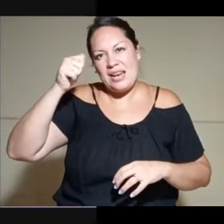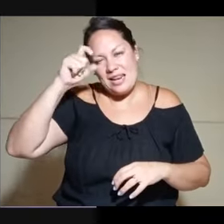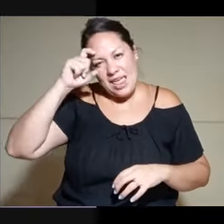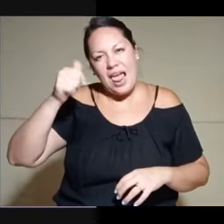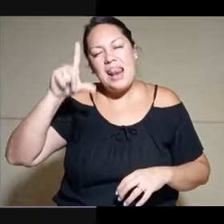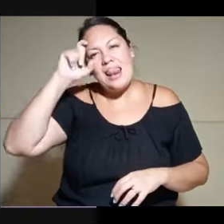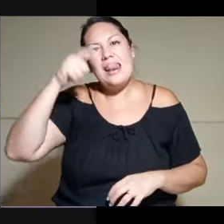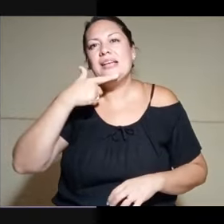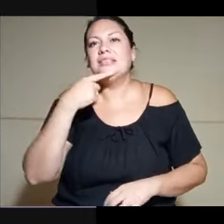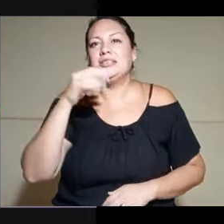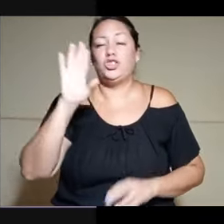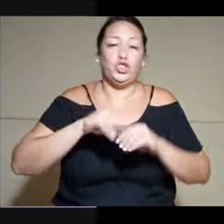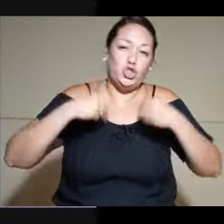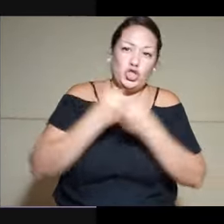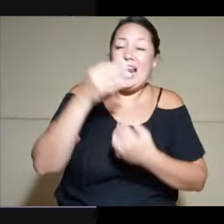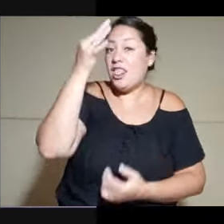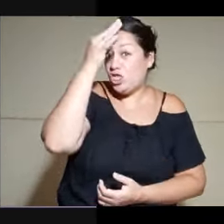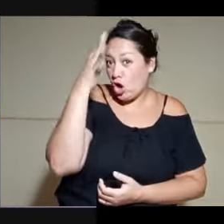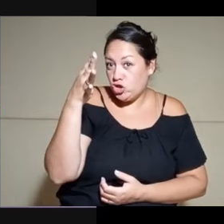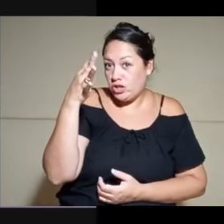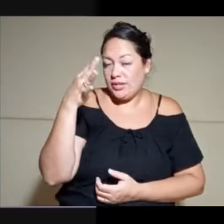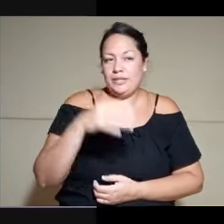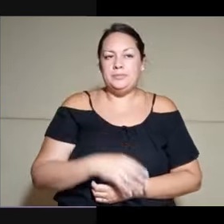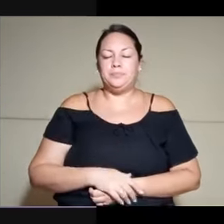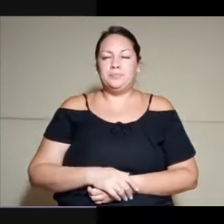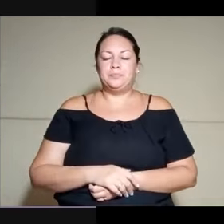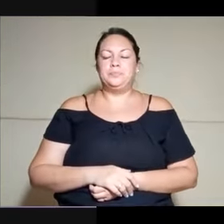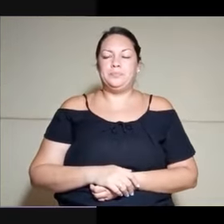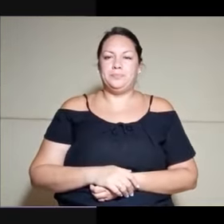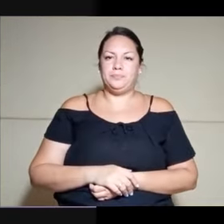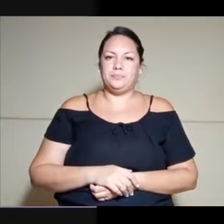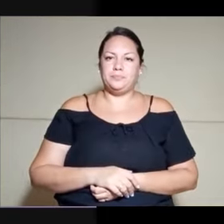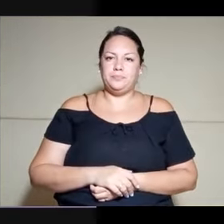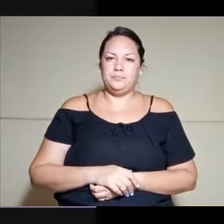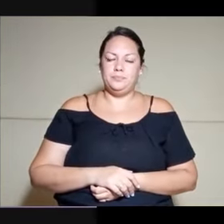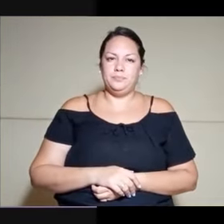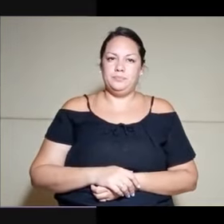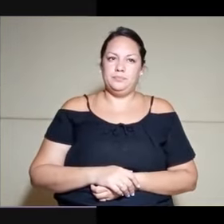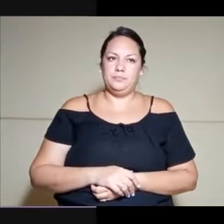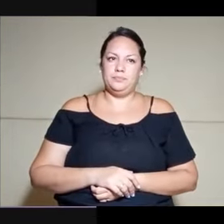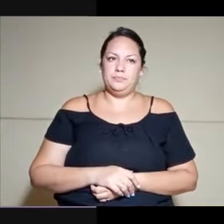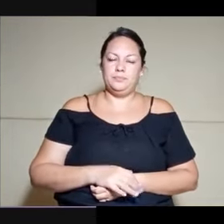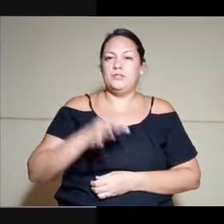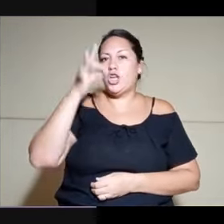nacen 10 de los pares craneales, ¿sí?, que ustedes tienen que saber. Los pares craneales son